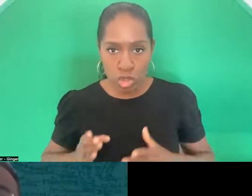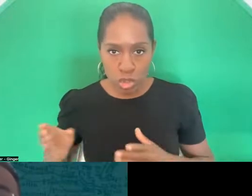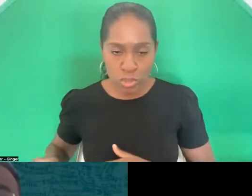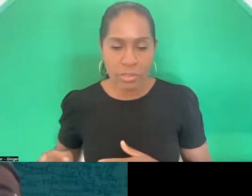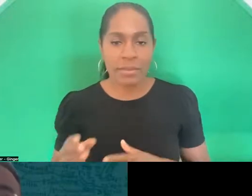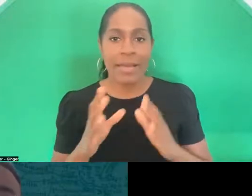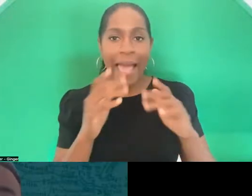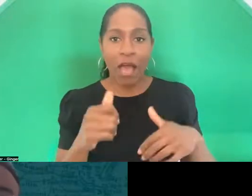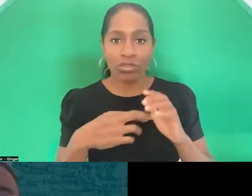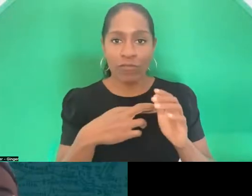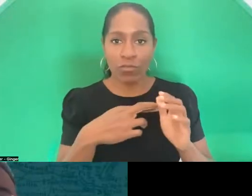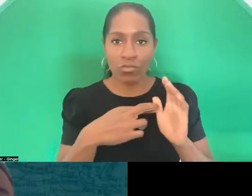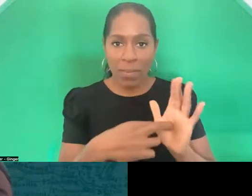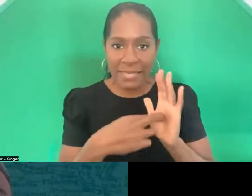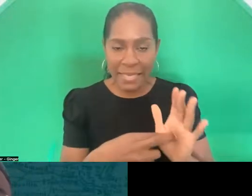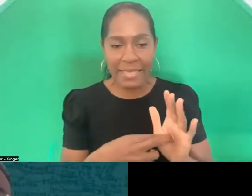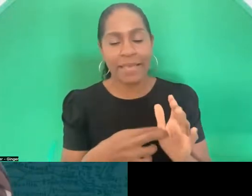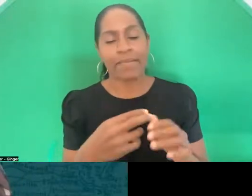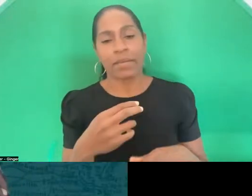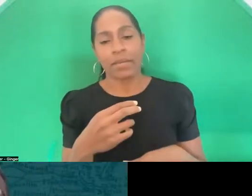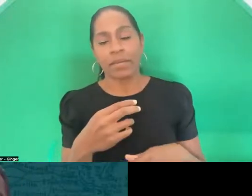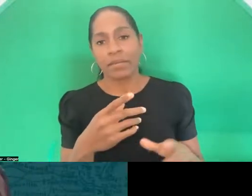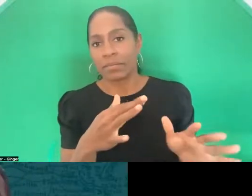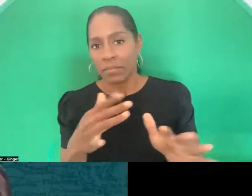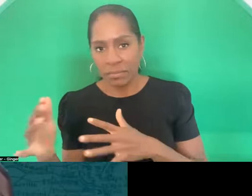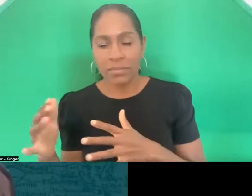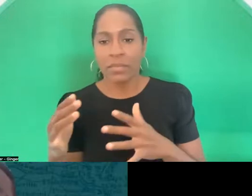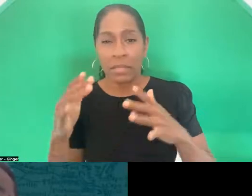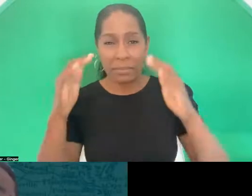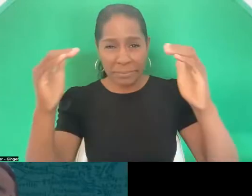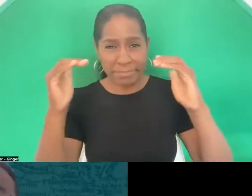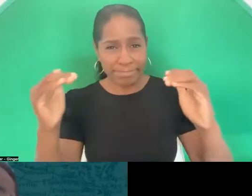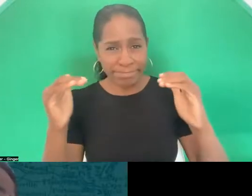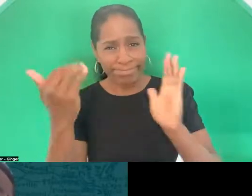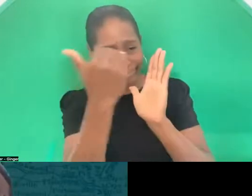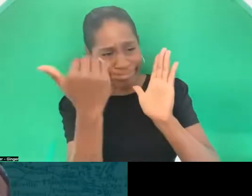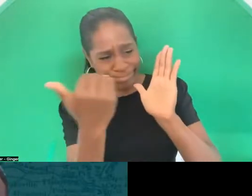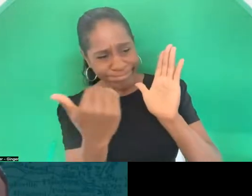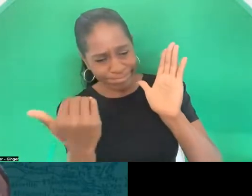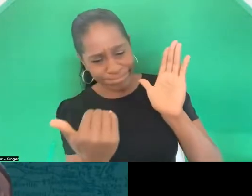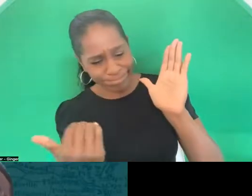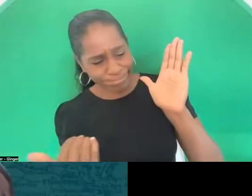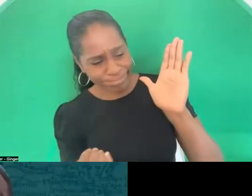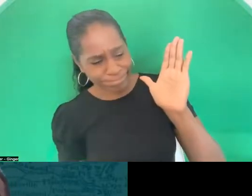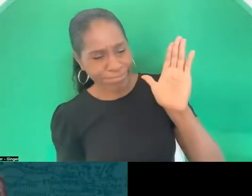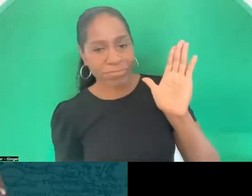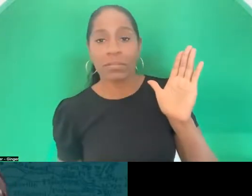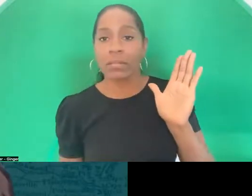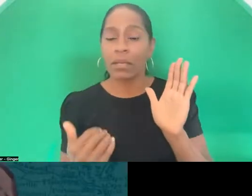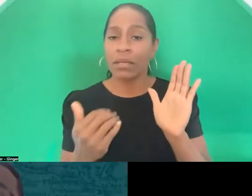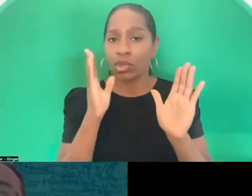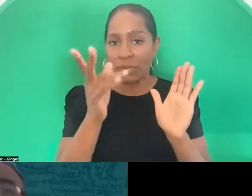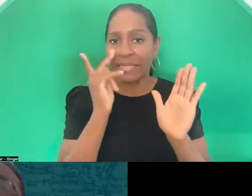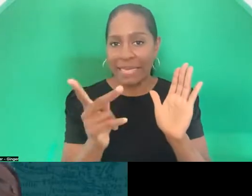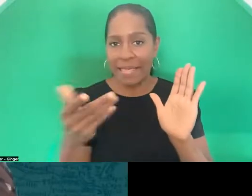del Congreso de Estados Unidos todos son impuestos importantes nosotros les